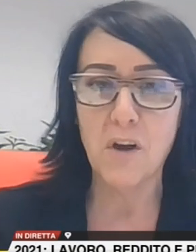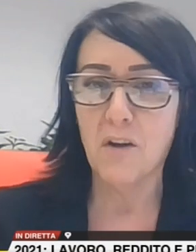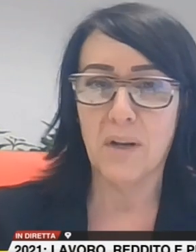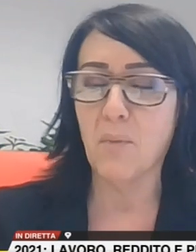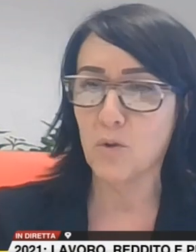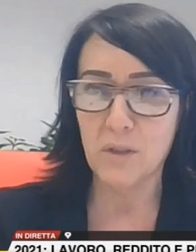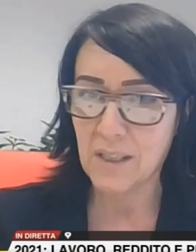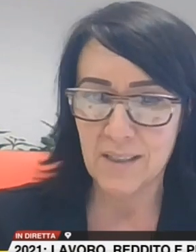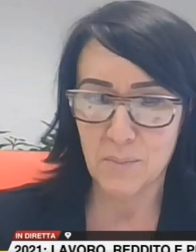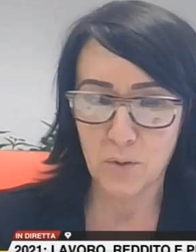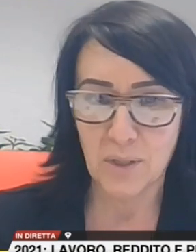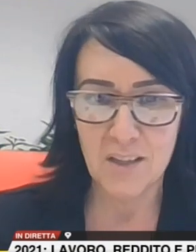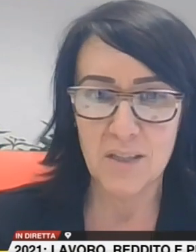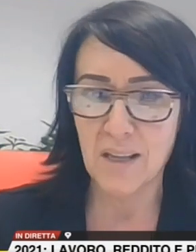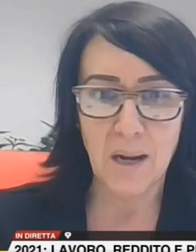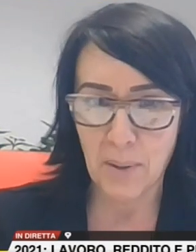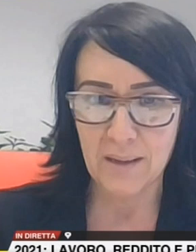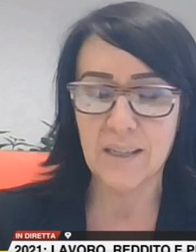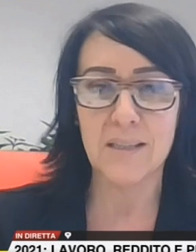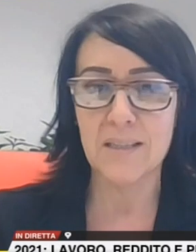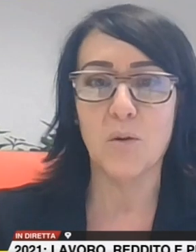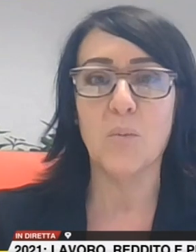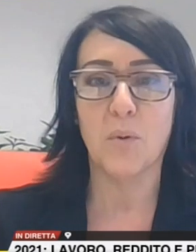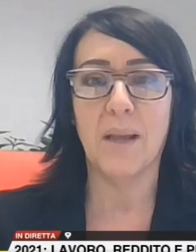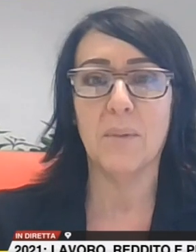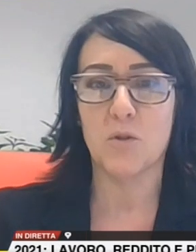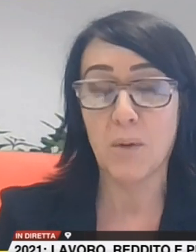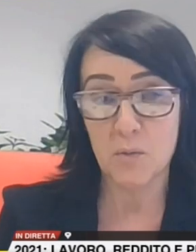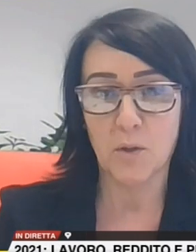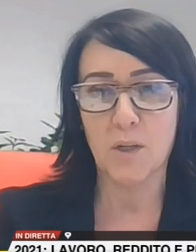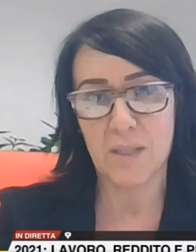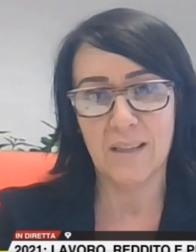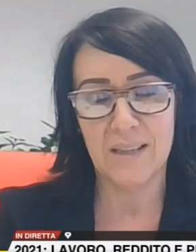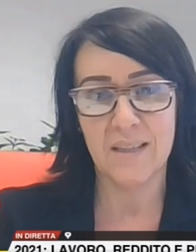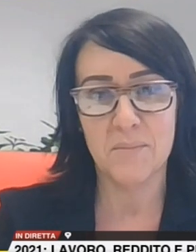compito fare in modo di potergli gestire la pratica senza alcun problema, insomma,